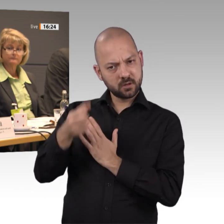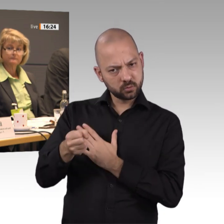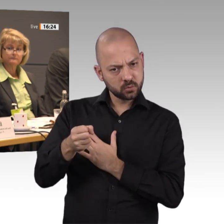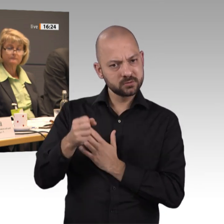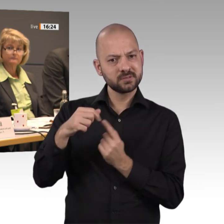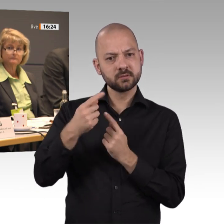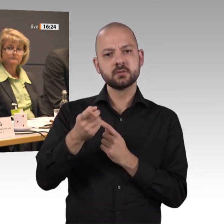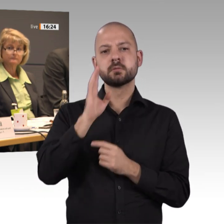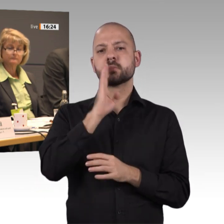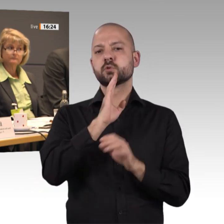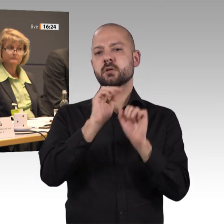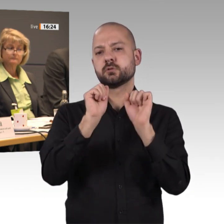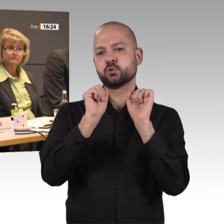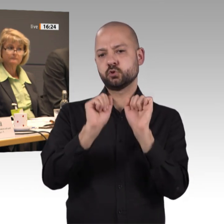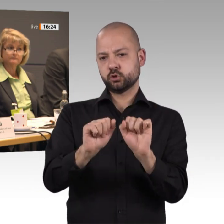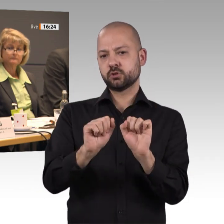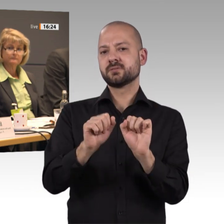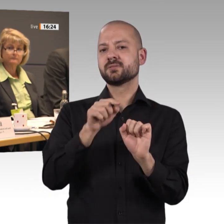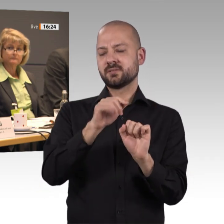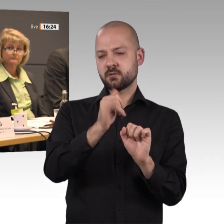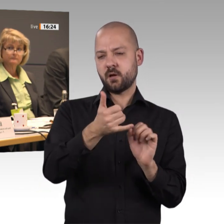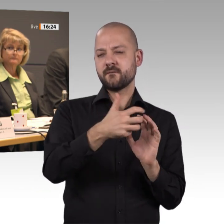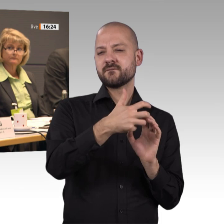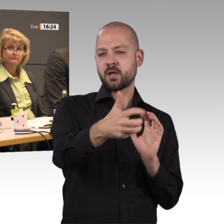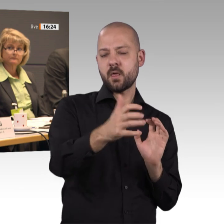Und eins der großen Probleme,